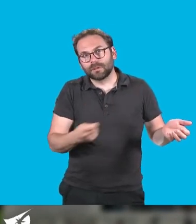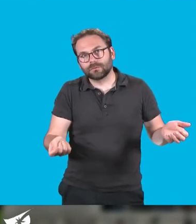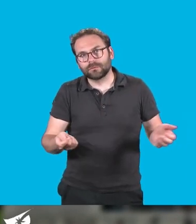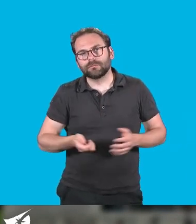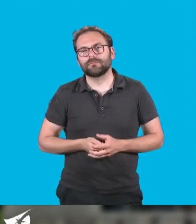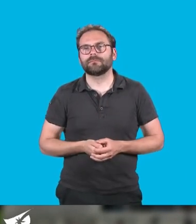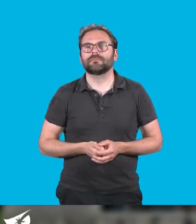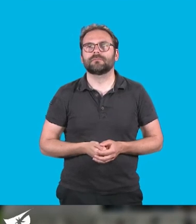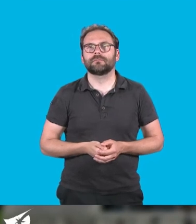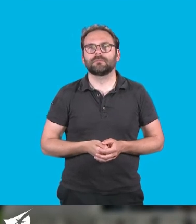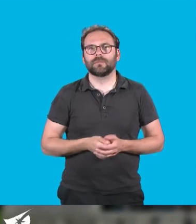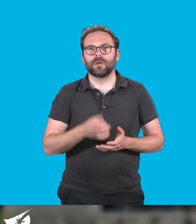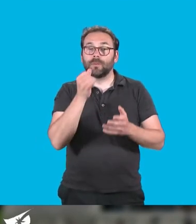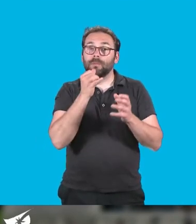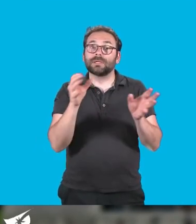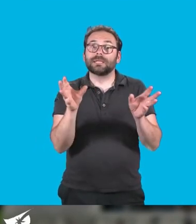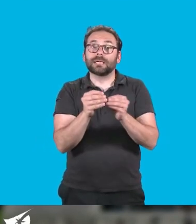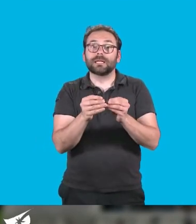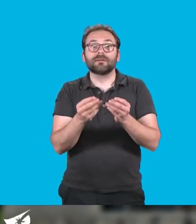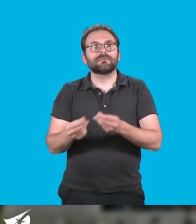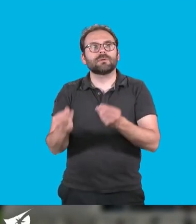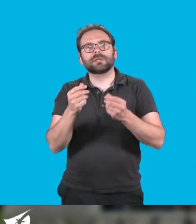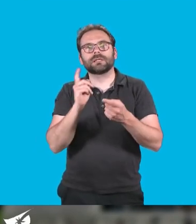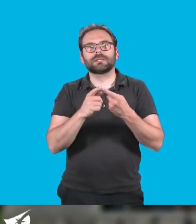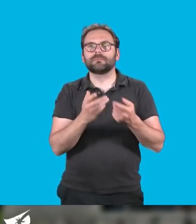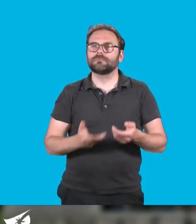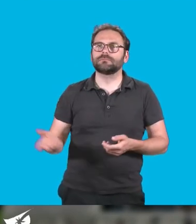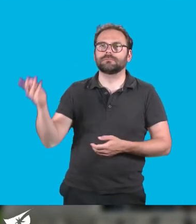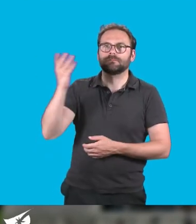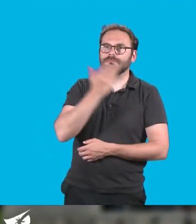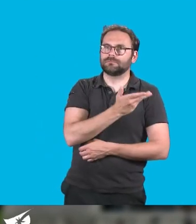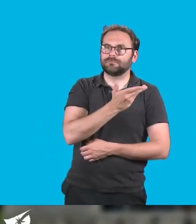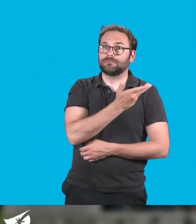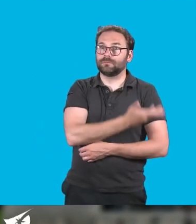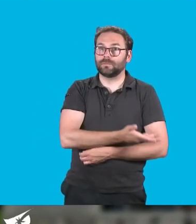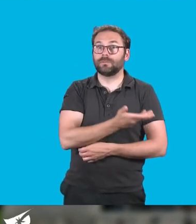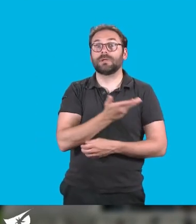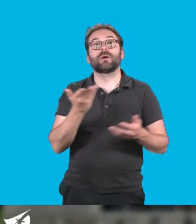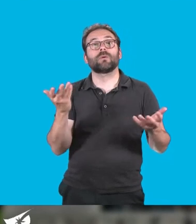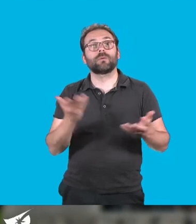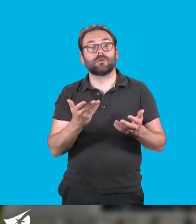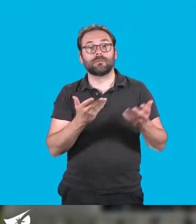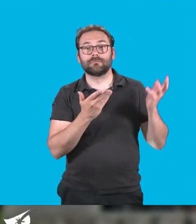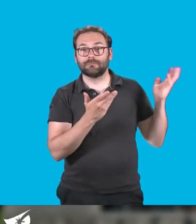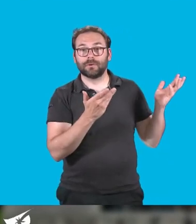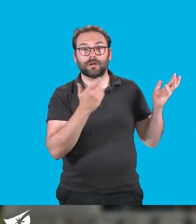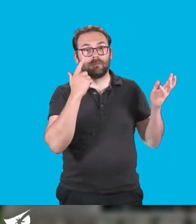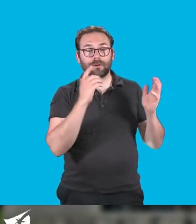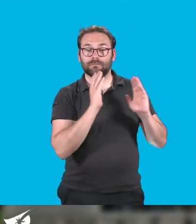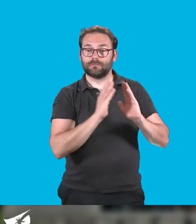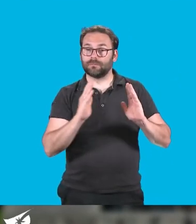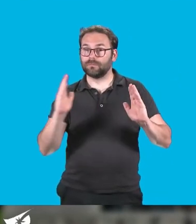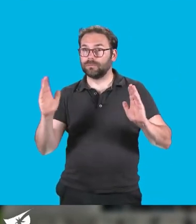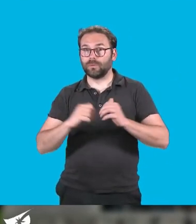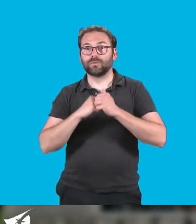La petite synthèse financière de ce beau schéma directeur et de cette belle planification qui vous est décliné